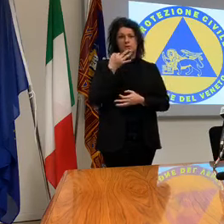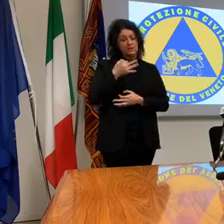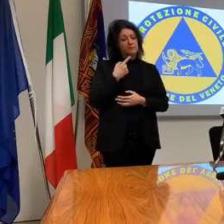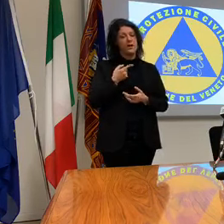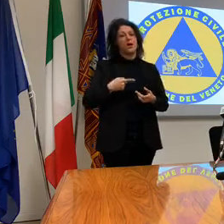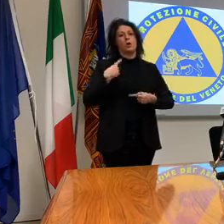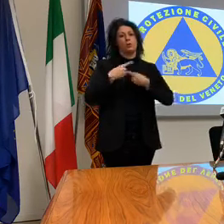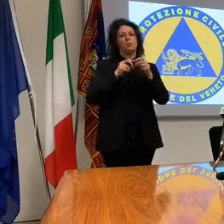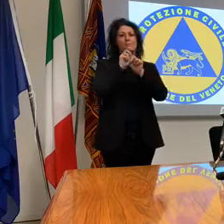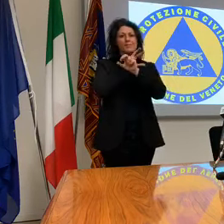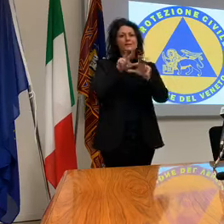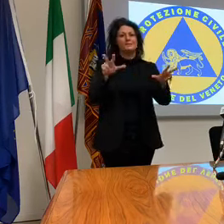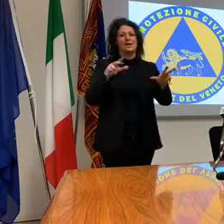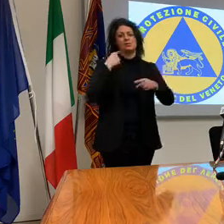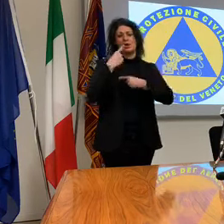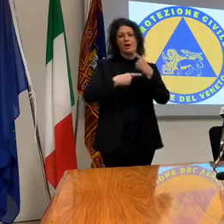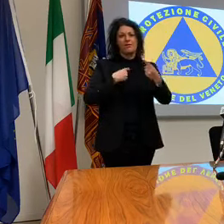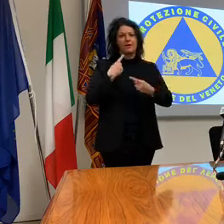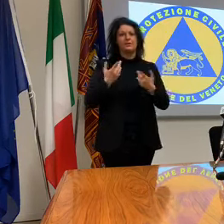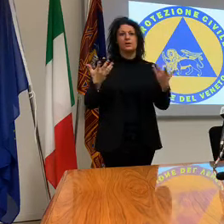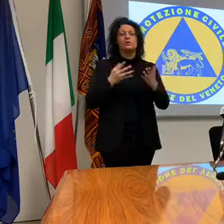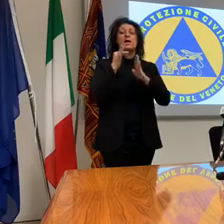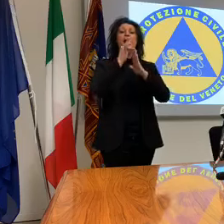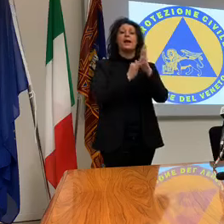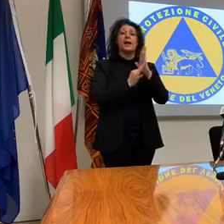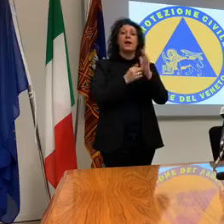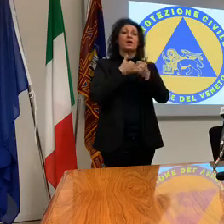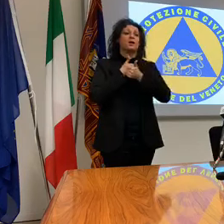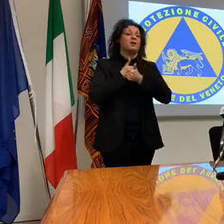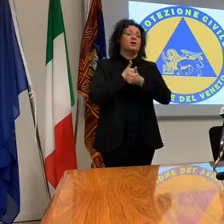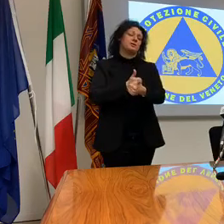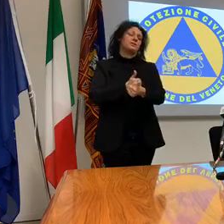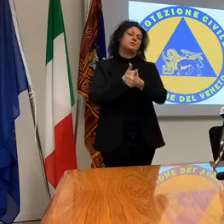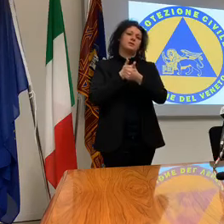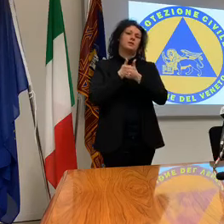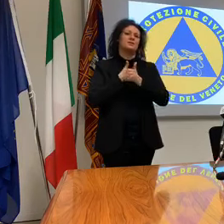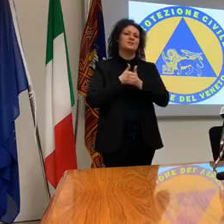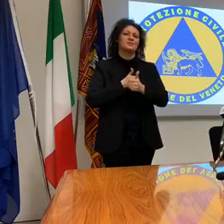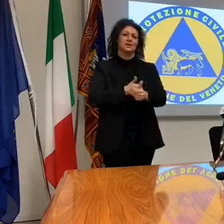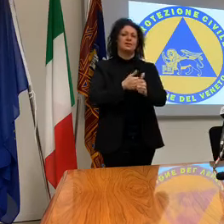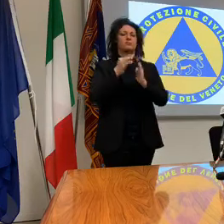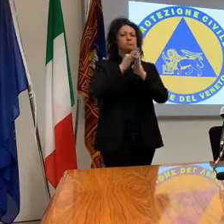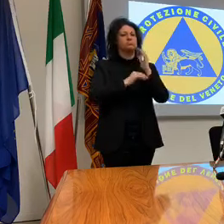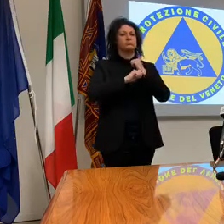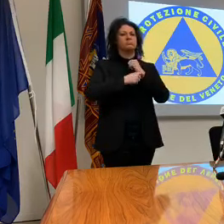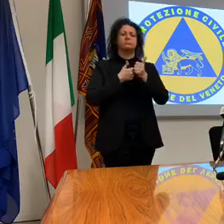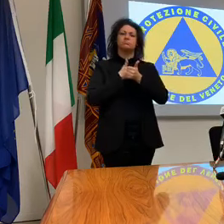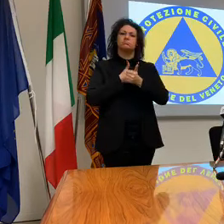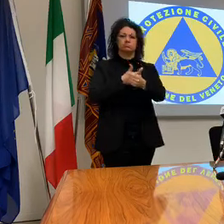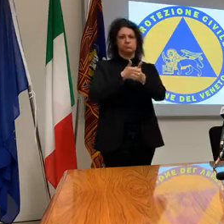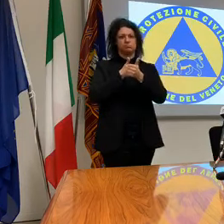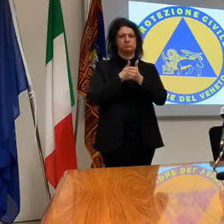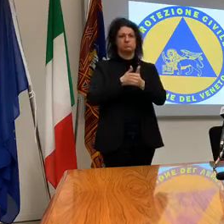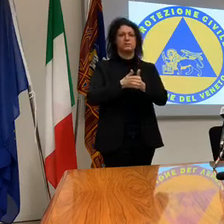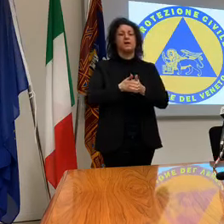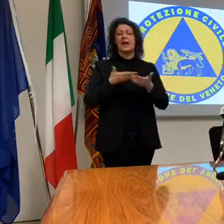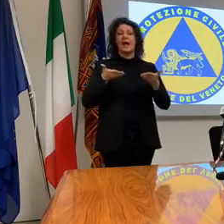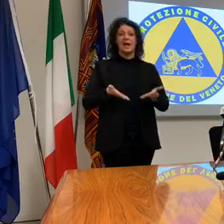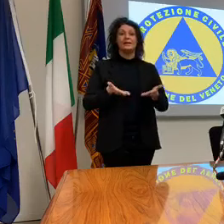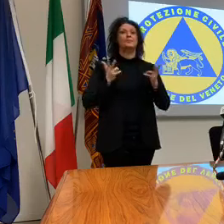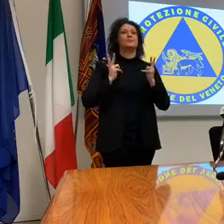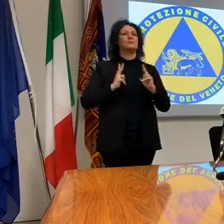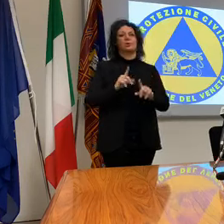che le misure vanno perseguite, le misure vanno sicuramente seguite, quindi non possiamo assolutamente abbassare